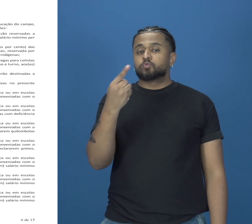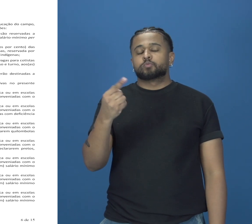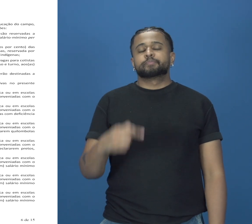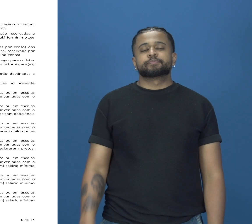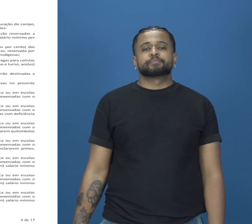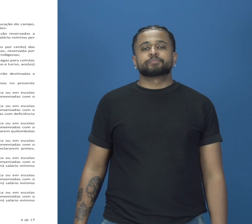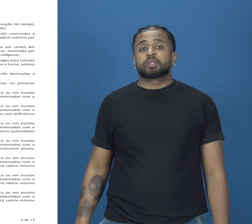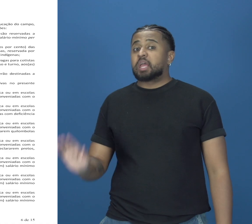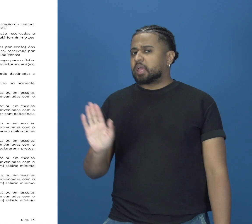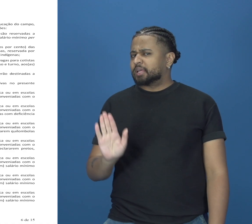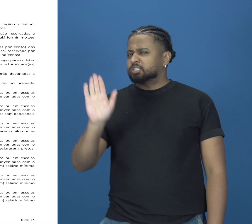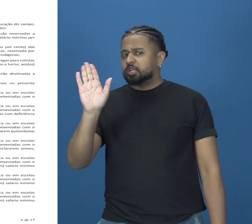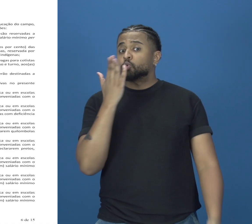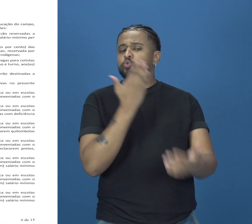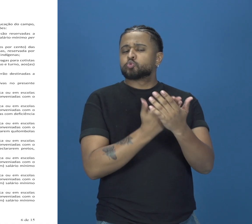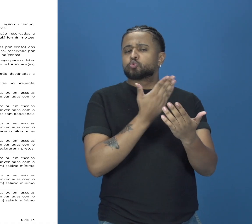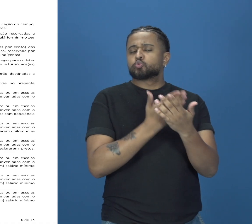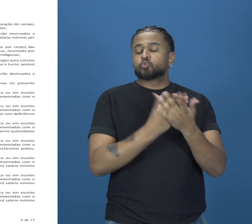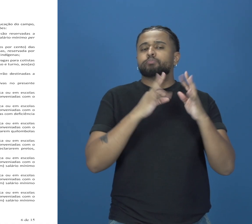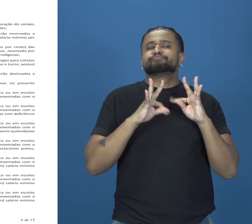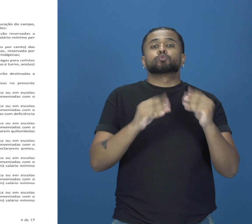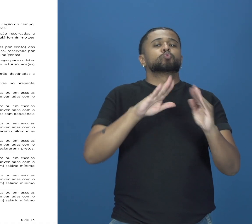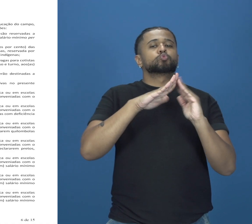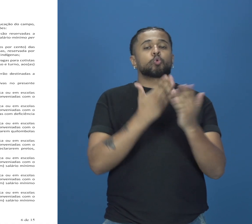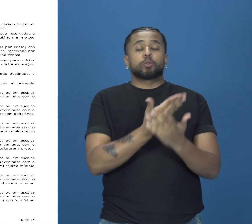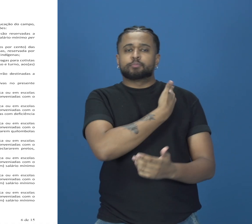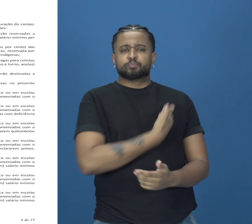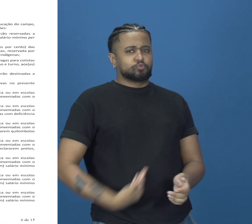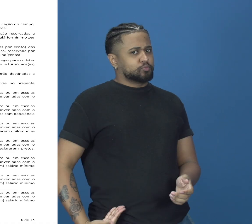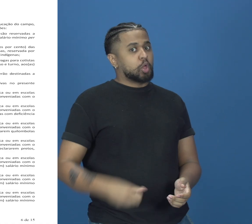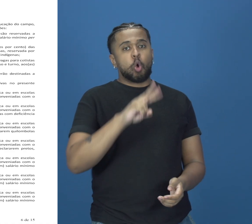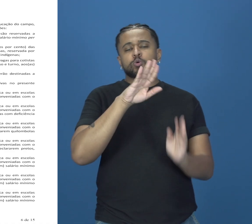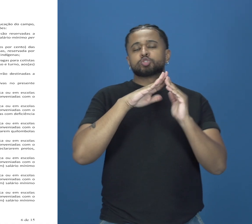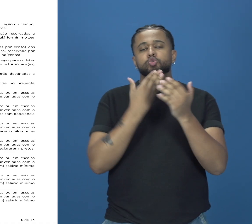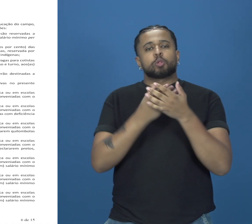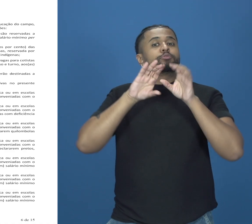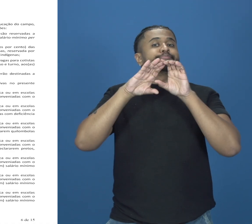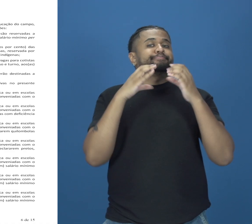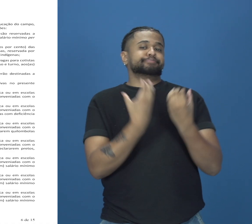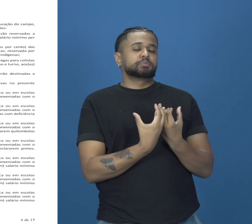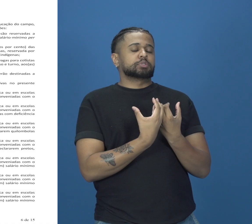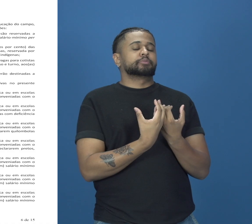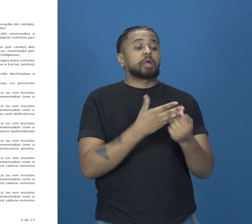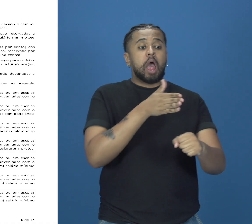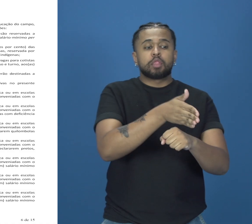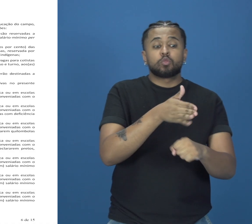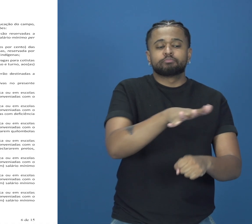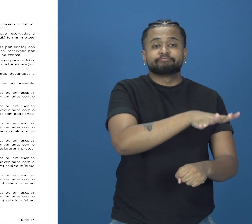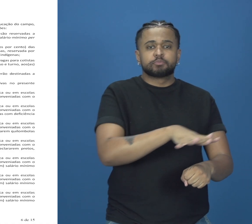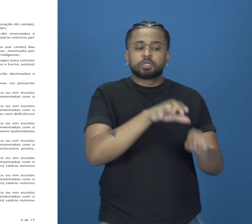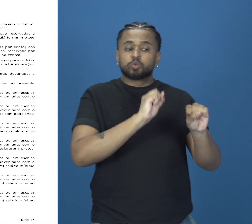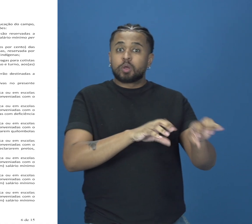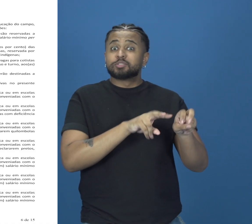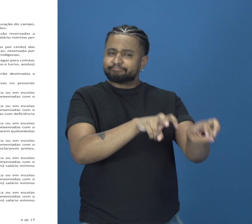6.2.1. Candidatos que estudaram integralmente em escola pública ou em escolas comunitárias que atuam no âmbito